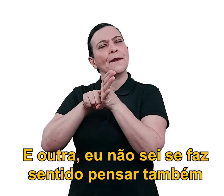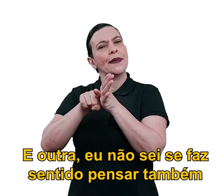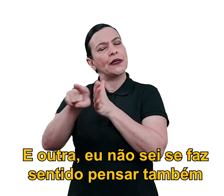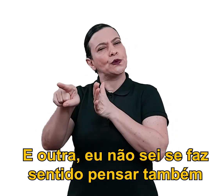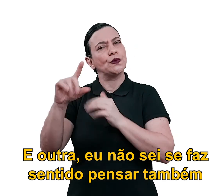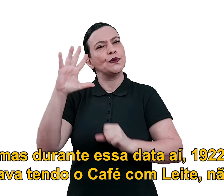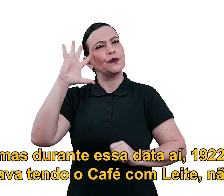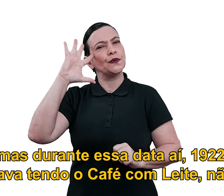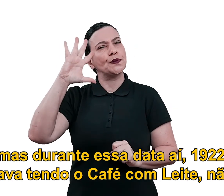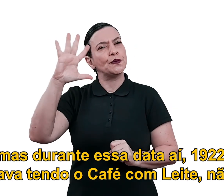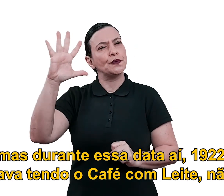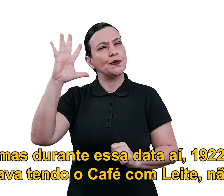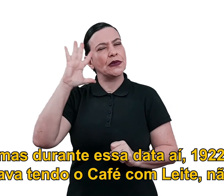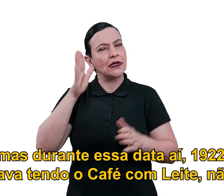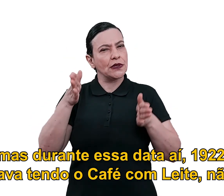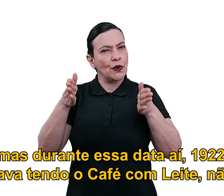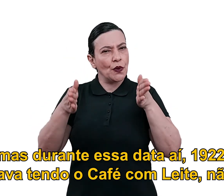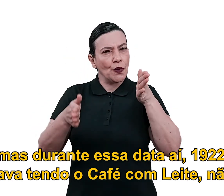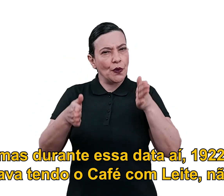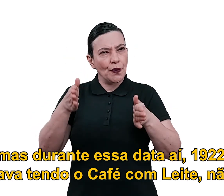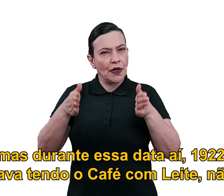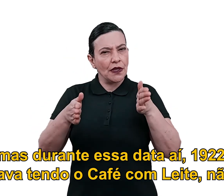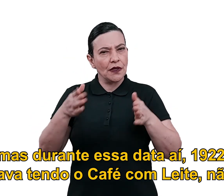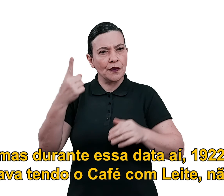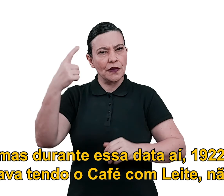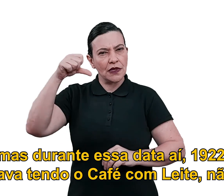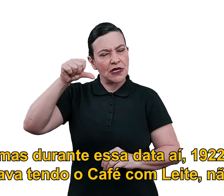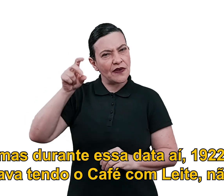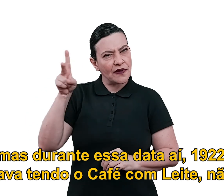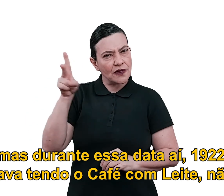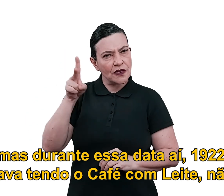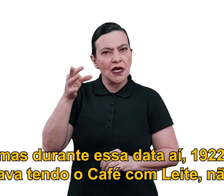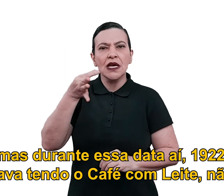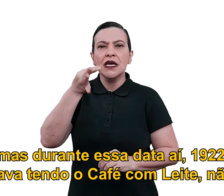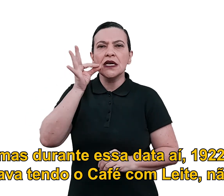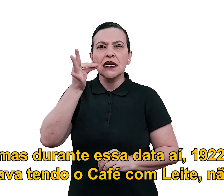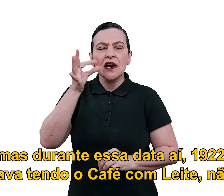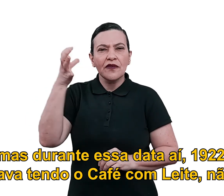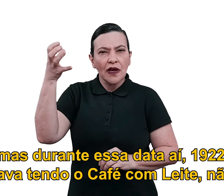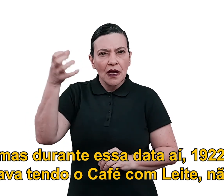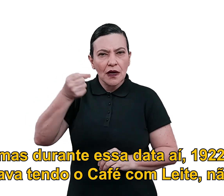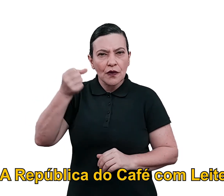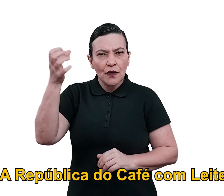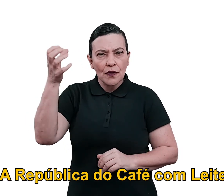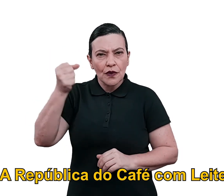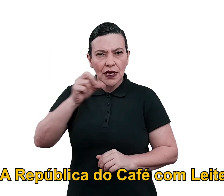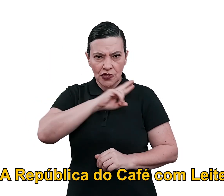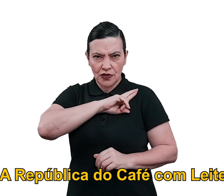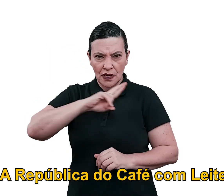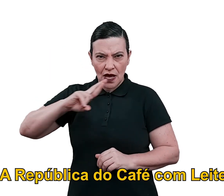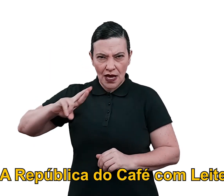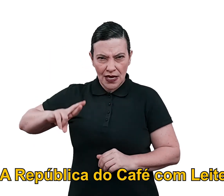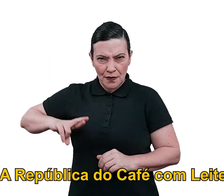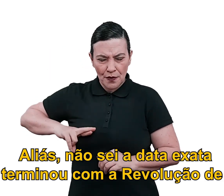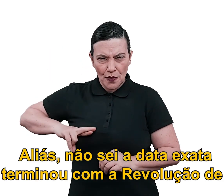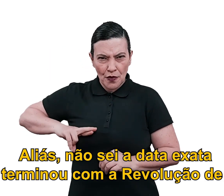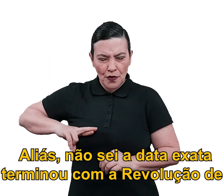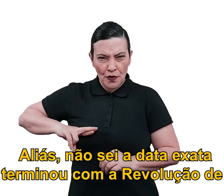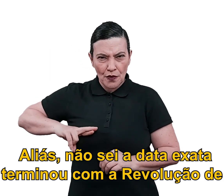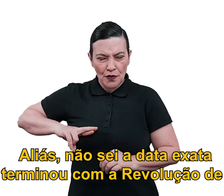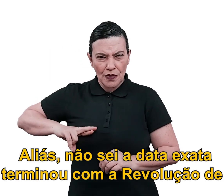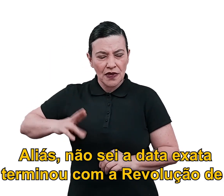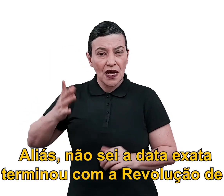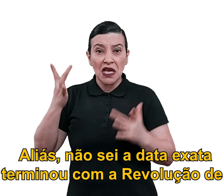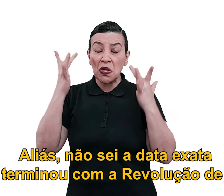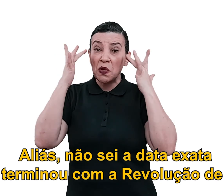sentido pensar também, mas durante essa data aí, 1922, estava tendo um café com leite, né? República do Café com Leite, em que